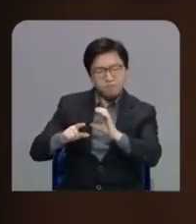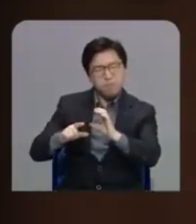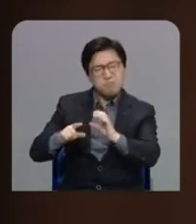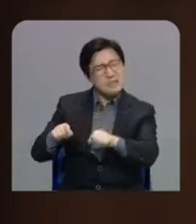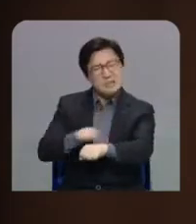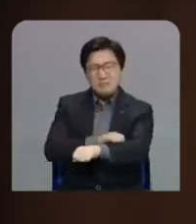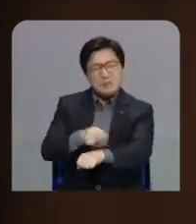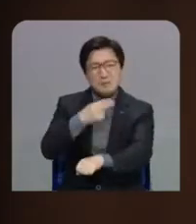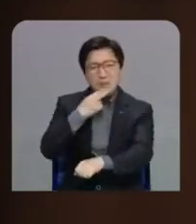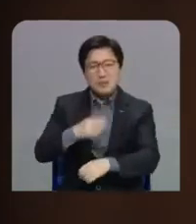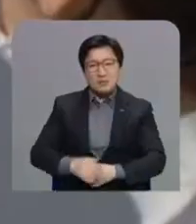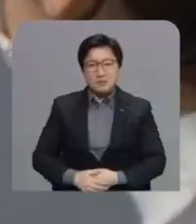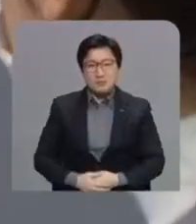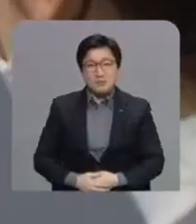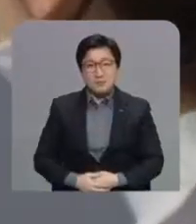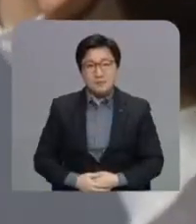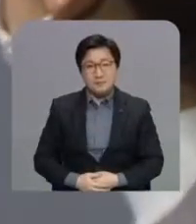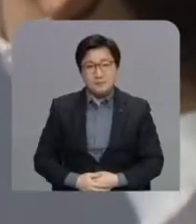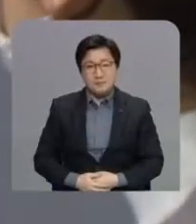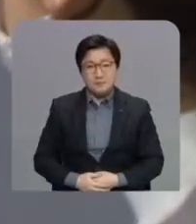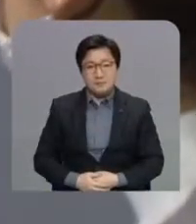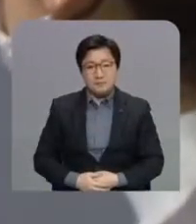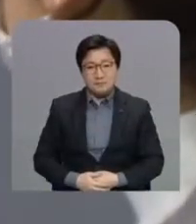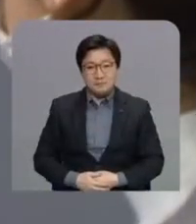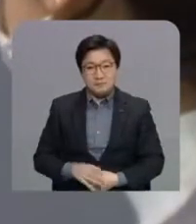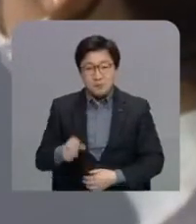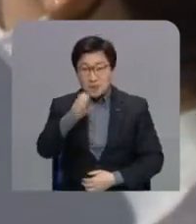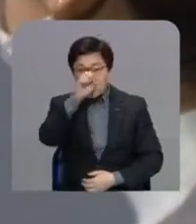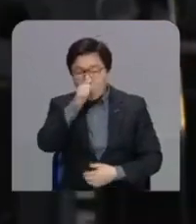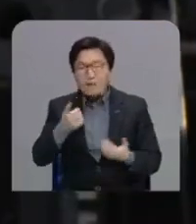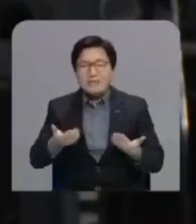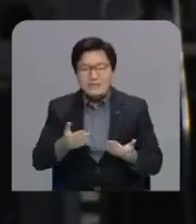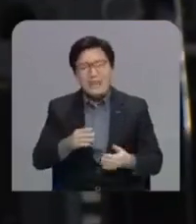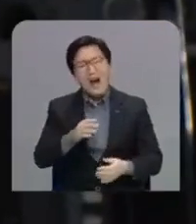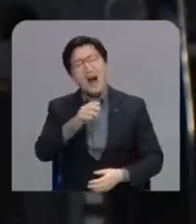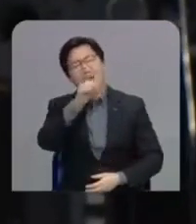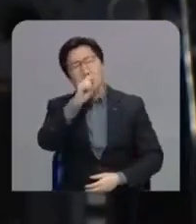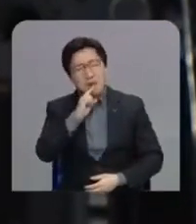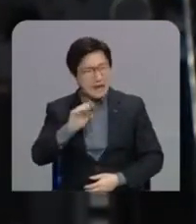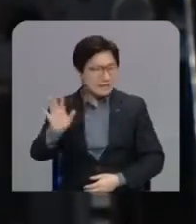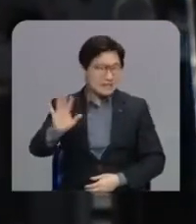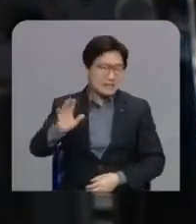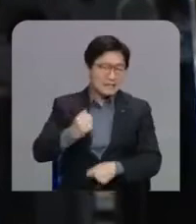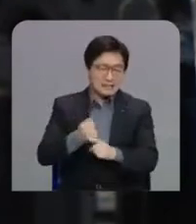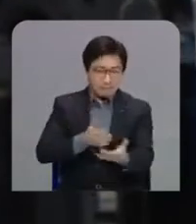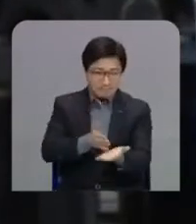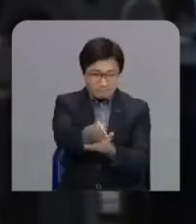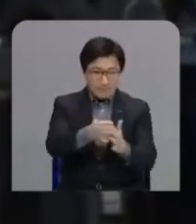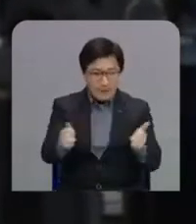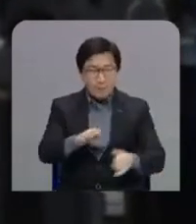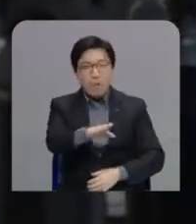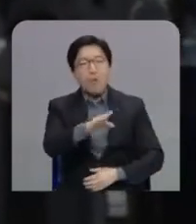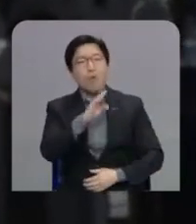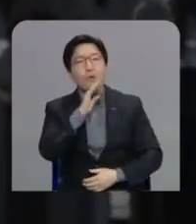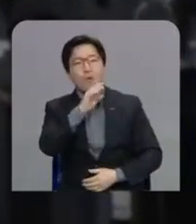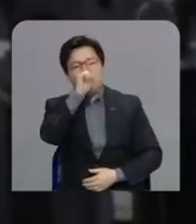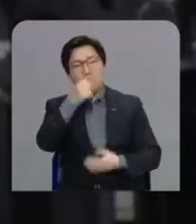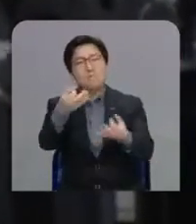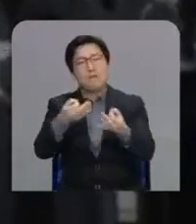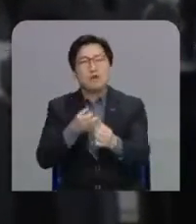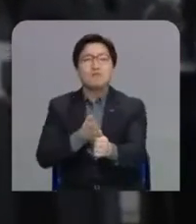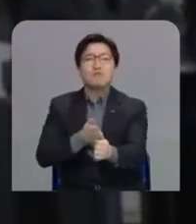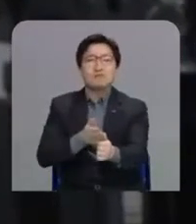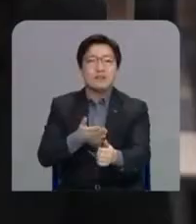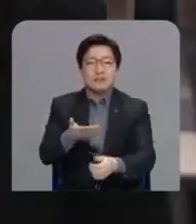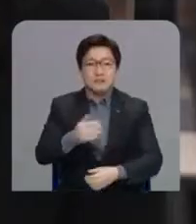좋은 일 안에 착한 일 안에 이런 시각보다는 전문적인 통역사라는 인식으로 많이 봐주셨으면